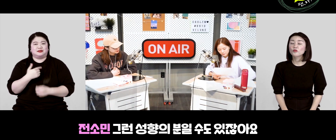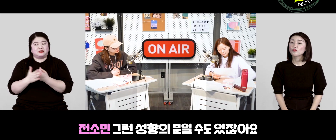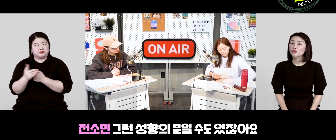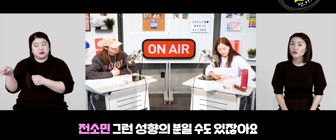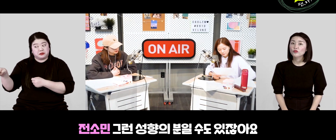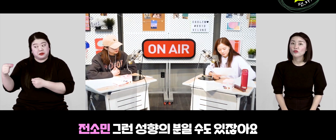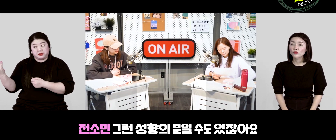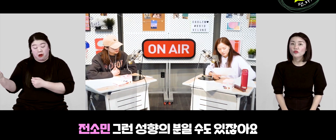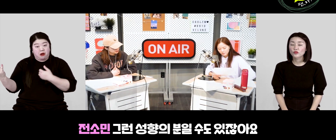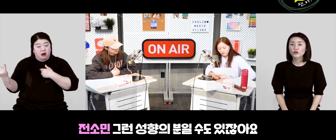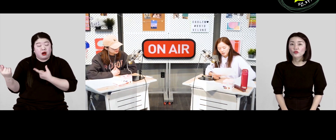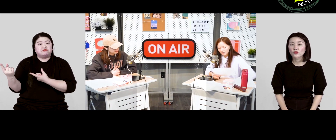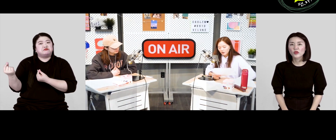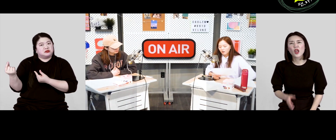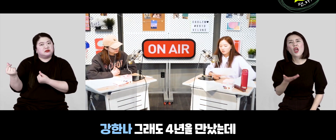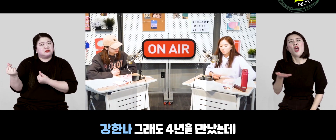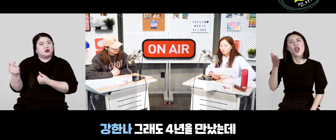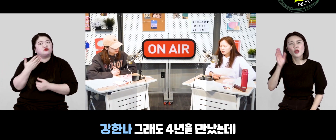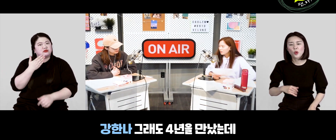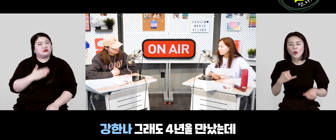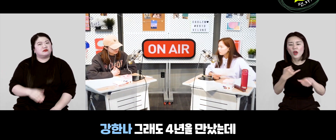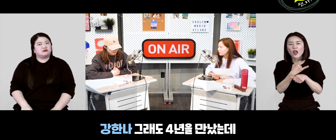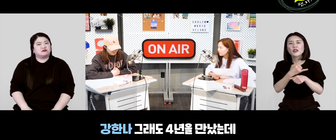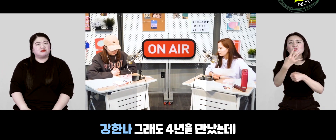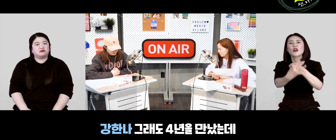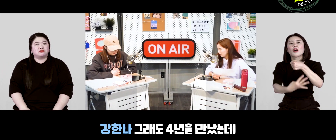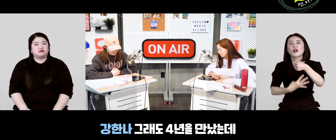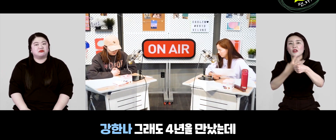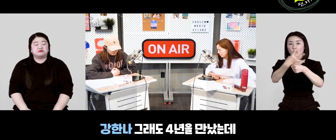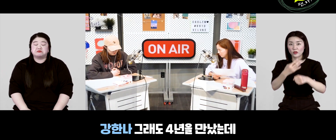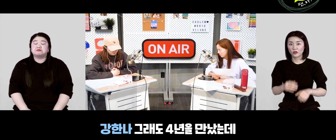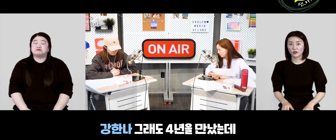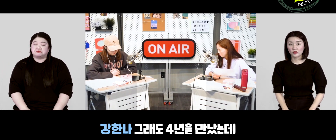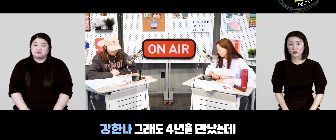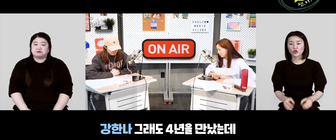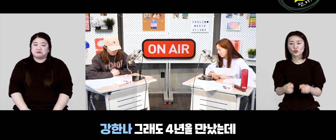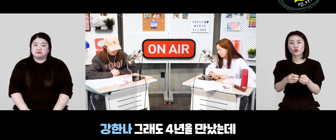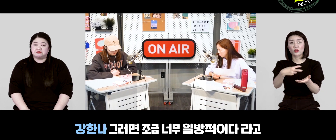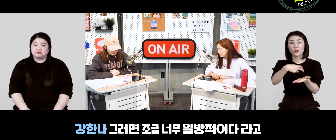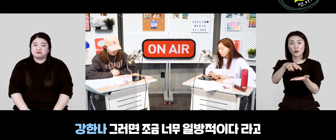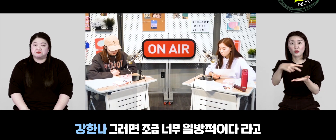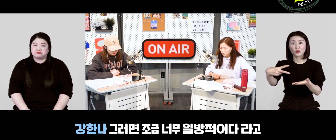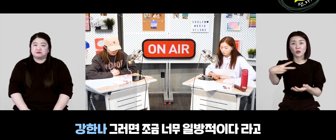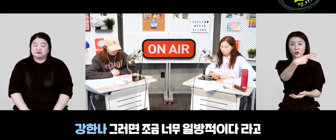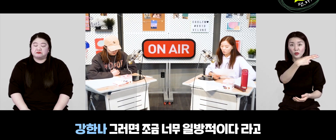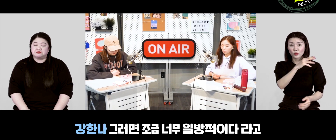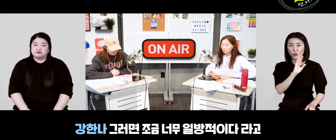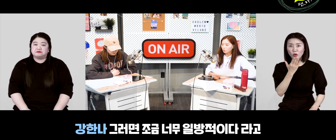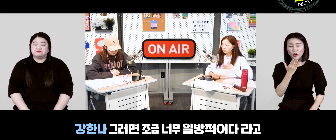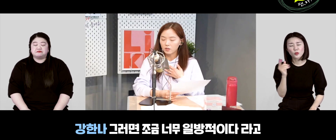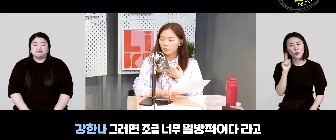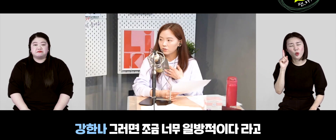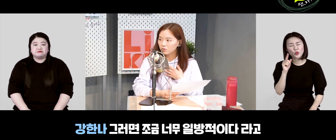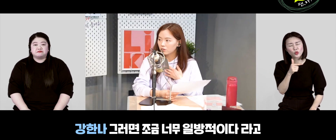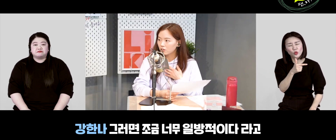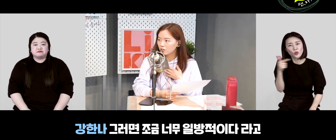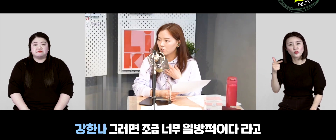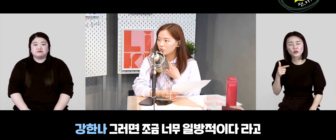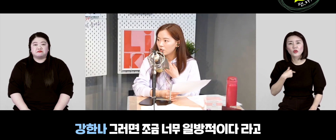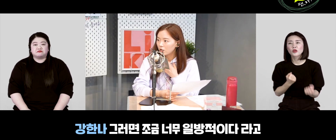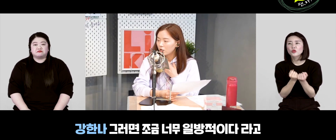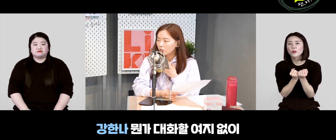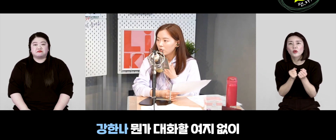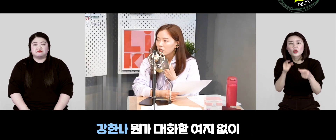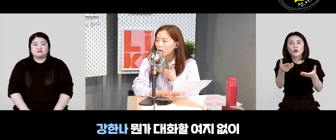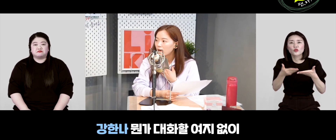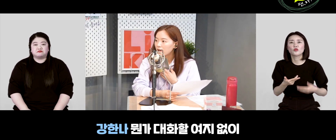성향의 분일 수도 있잖아요. 그래도 4년을 만났는데 그럼 조금 너무